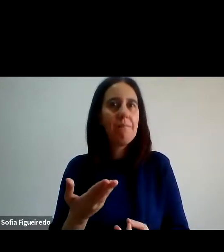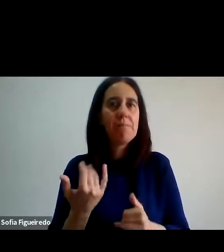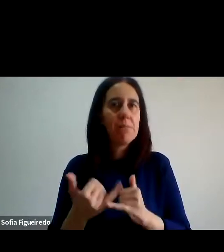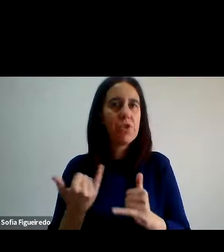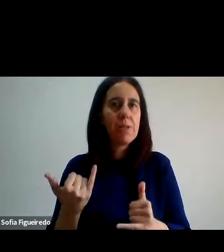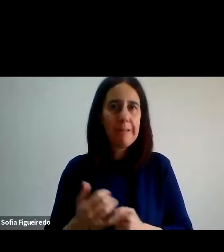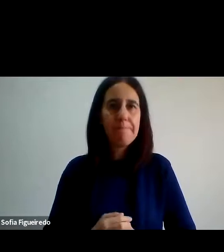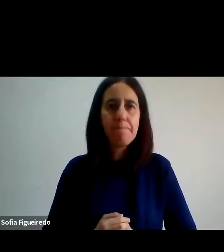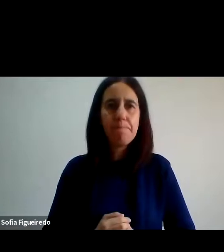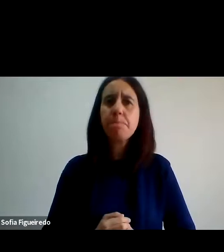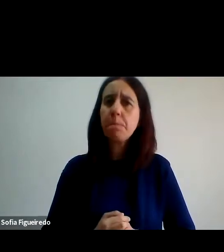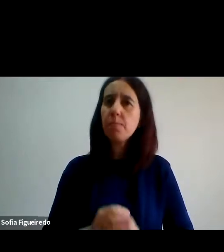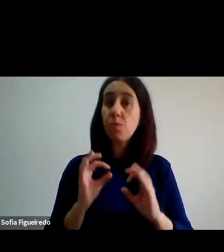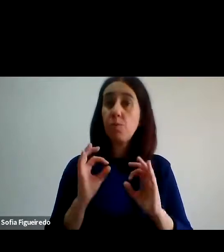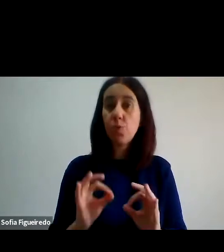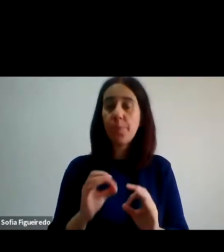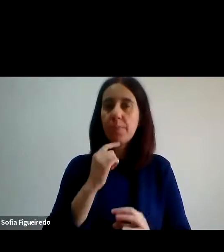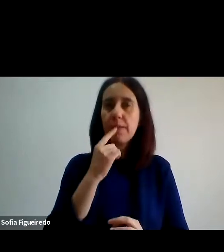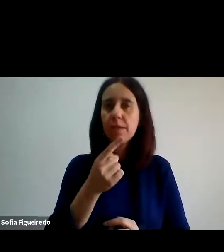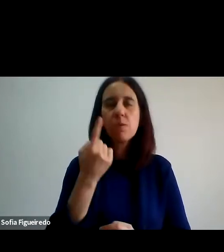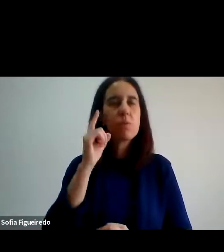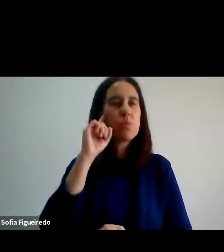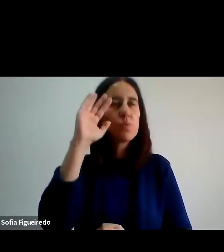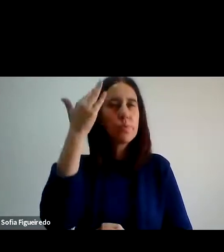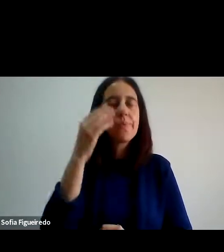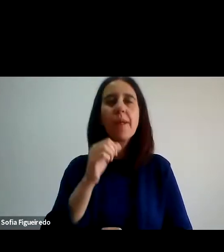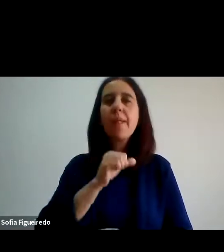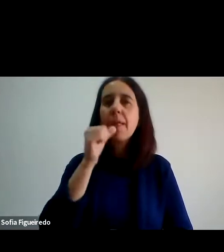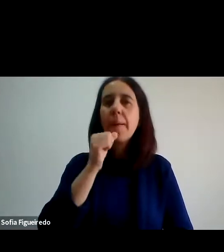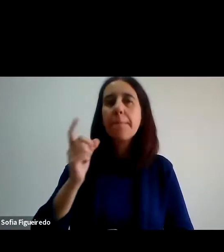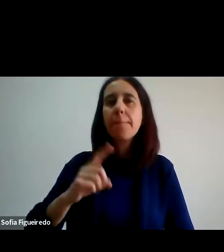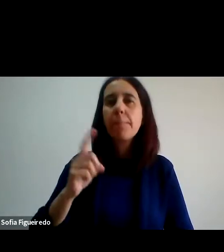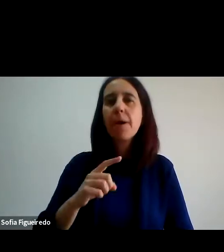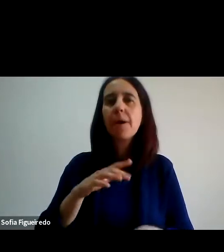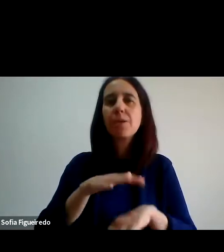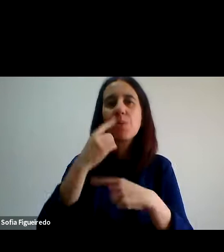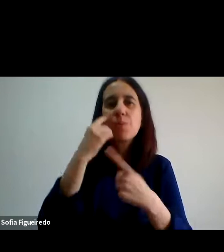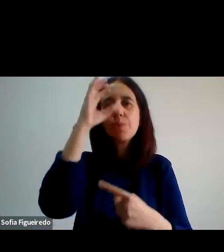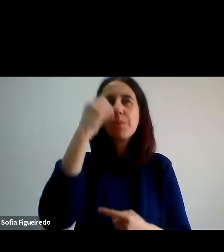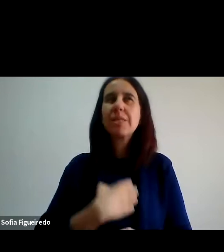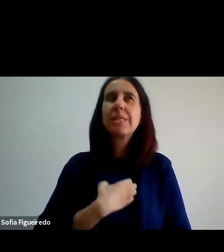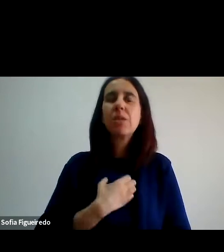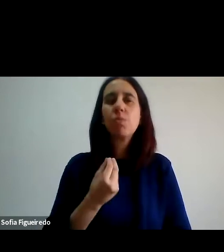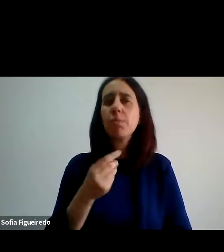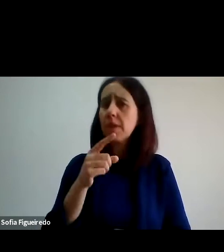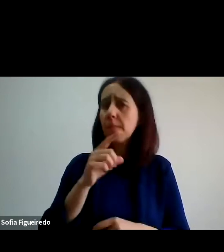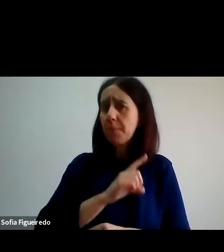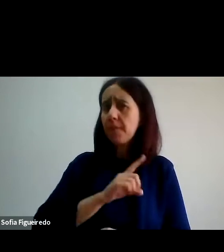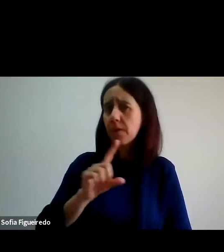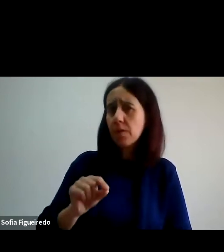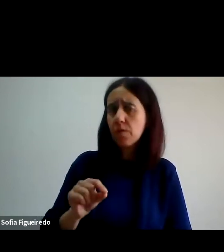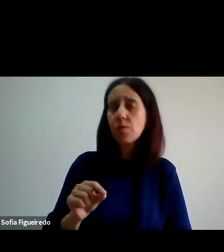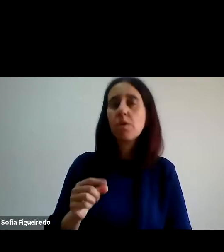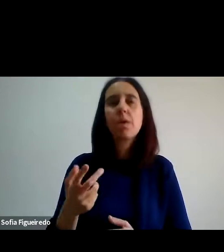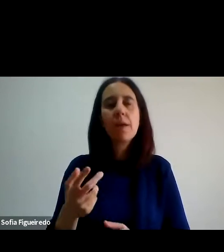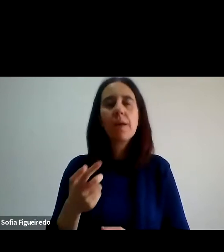digital. Mas, dito isto, há aqui uma questão muito importante. Muitas vezes, eu na administração pública sinto muito isto, mas também no setor privado, que é o que